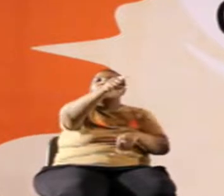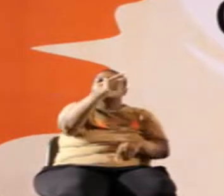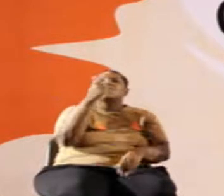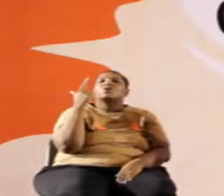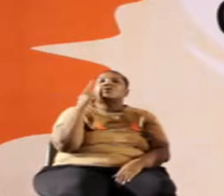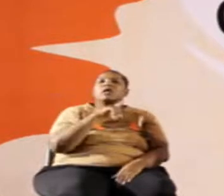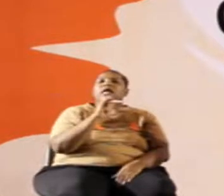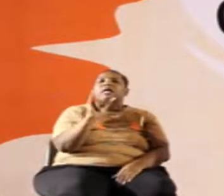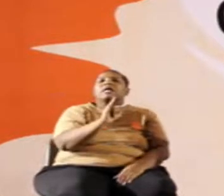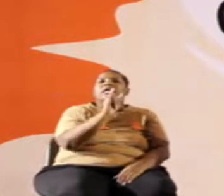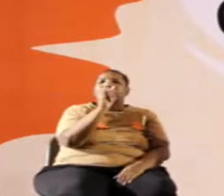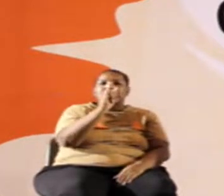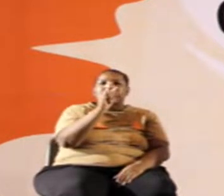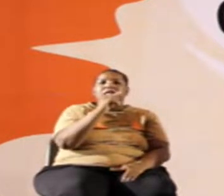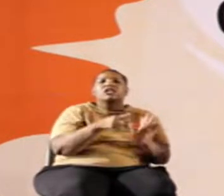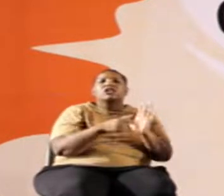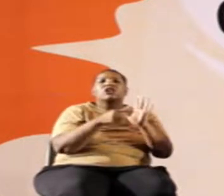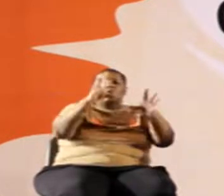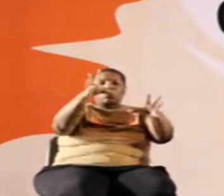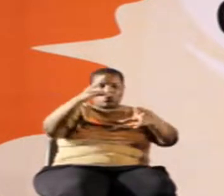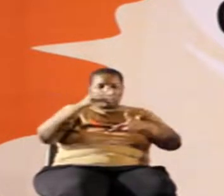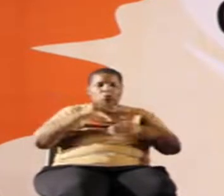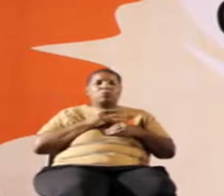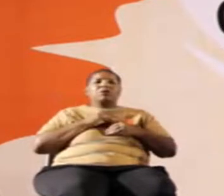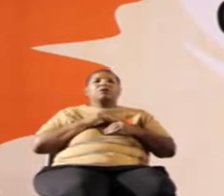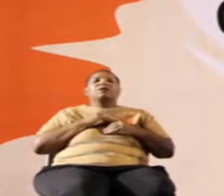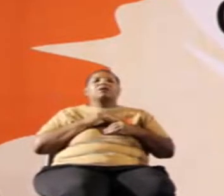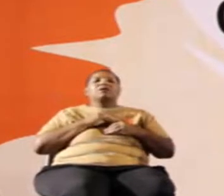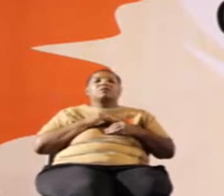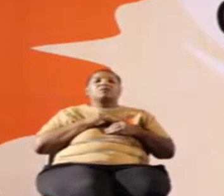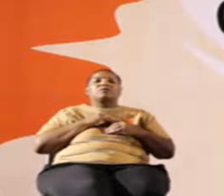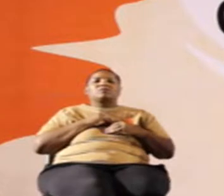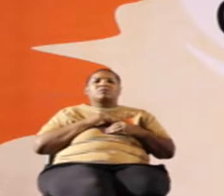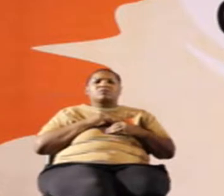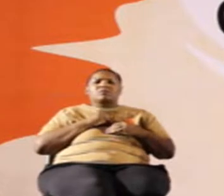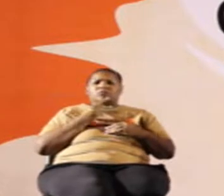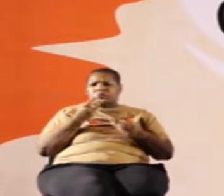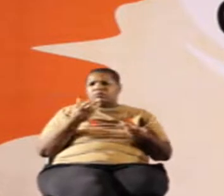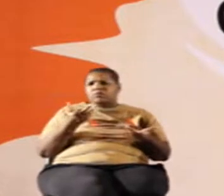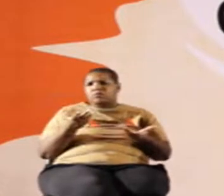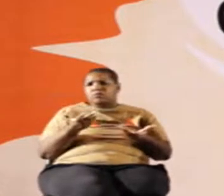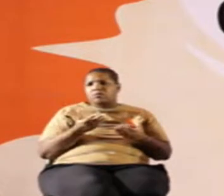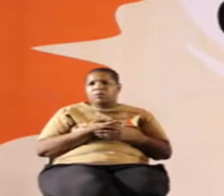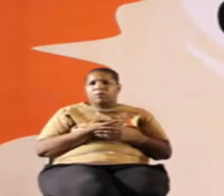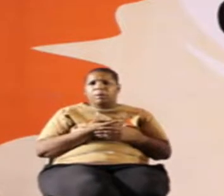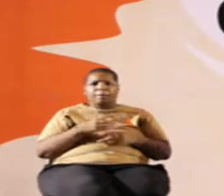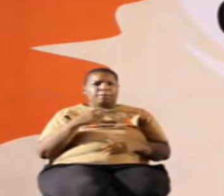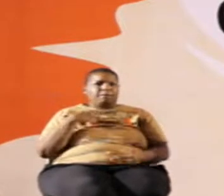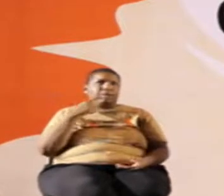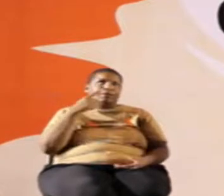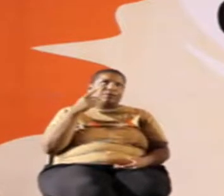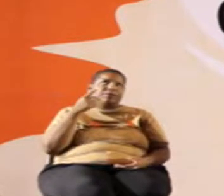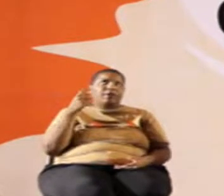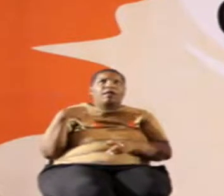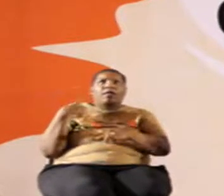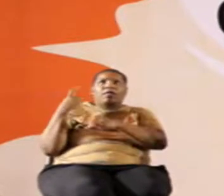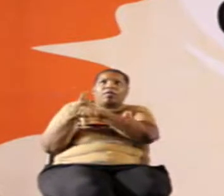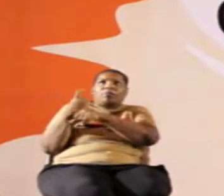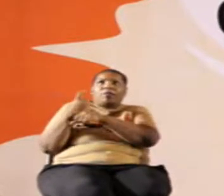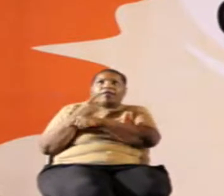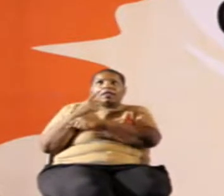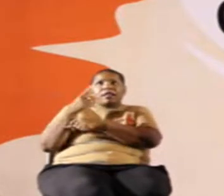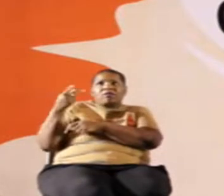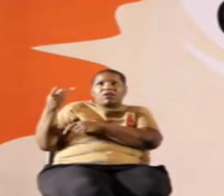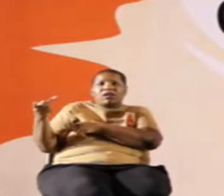considera importantes e pegou para si. Percebe? Não é só... Perdoem a palavra, a babaquice que está sendo